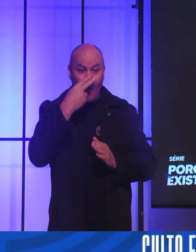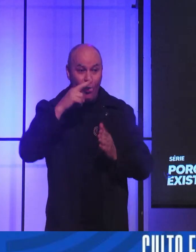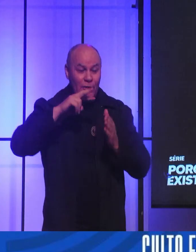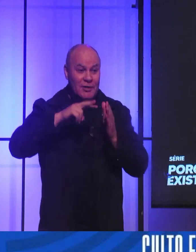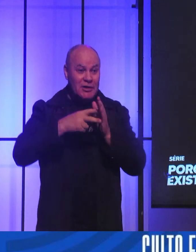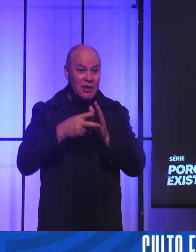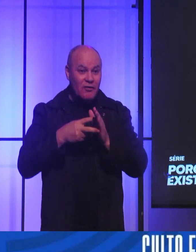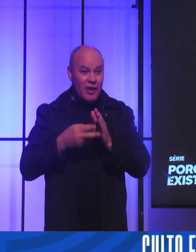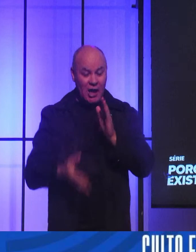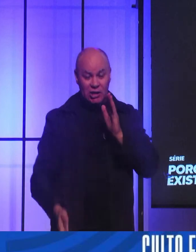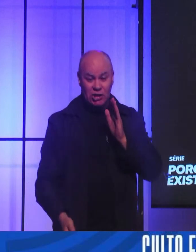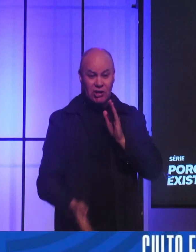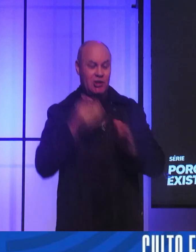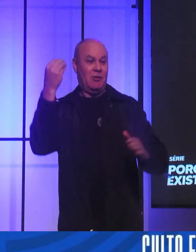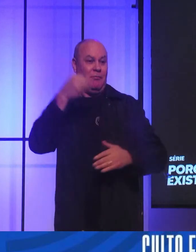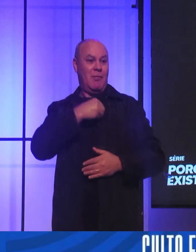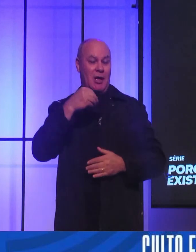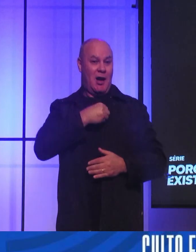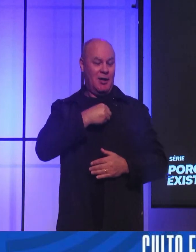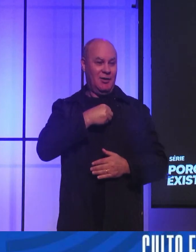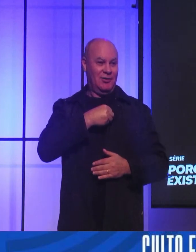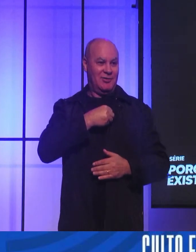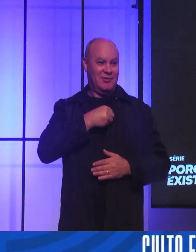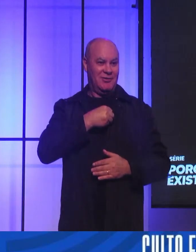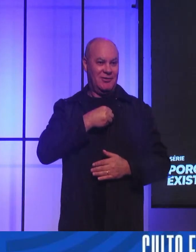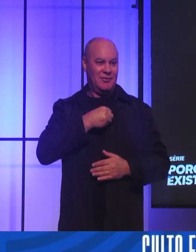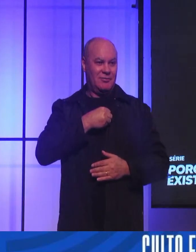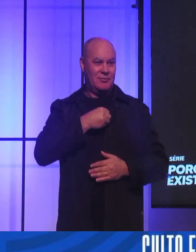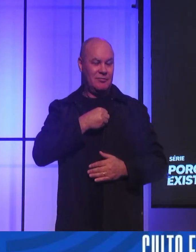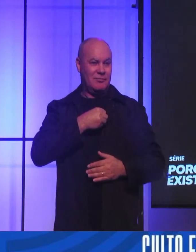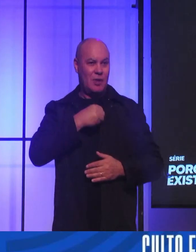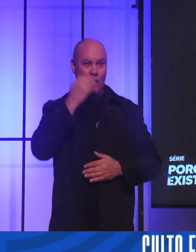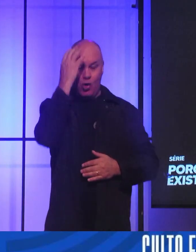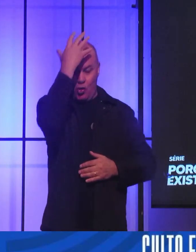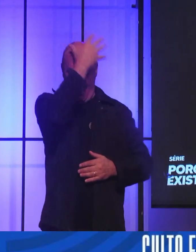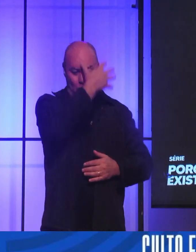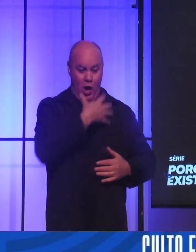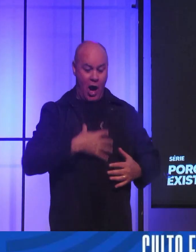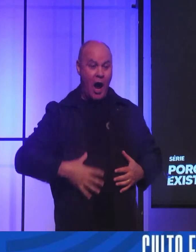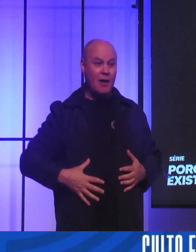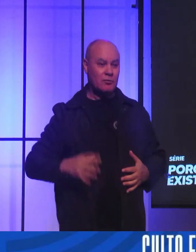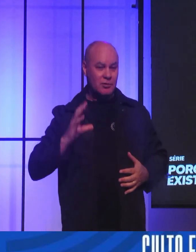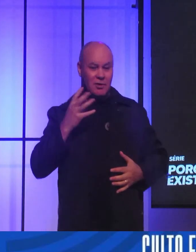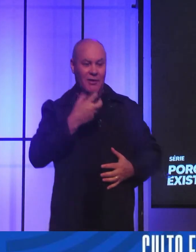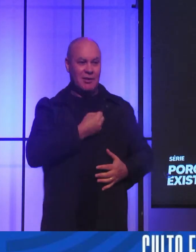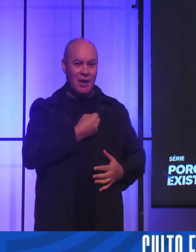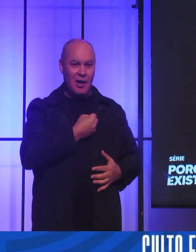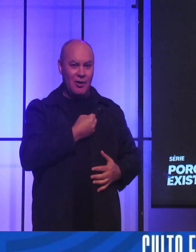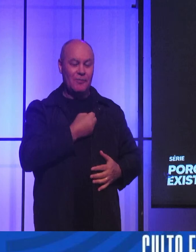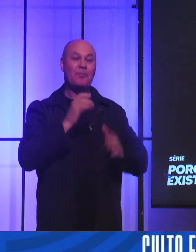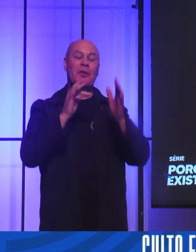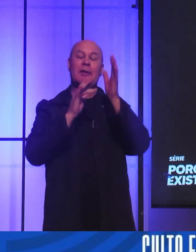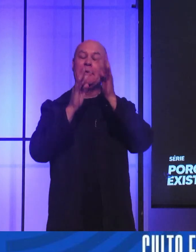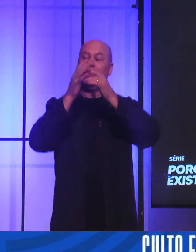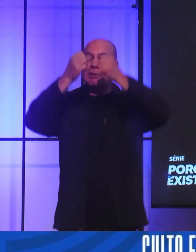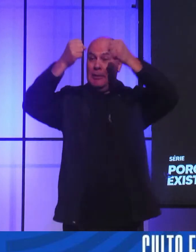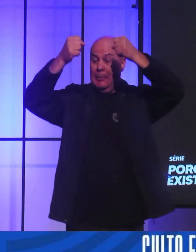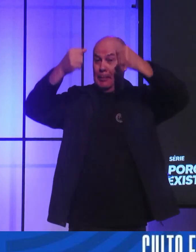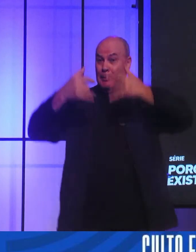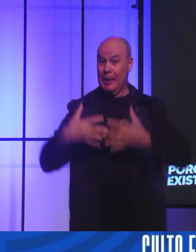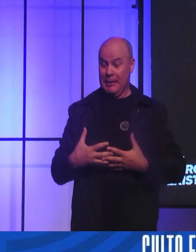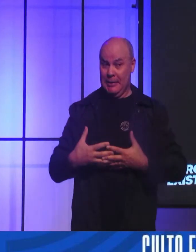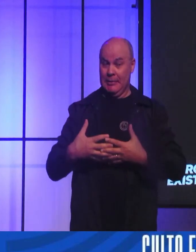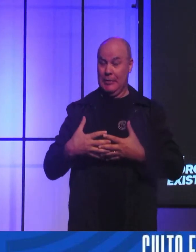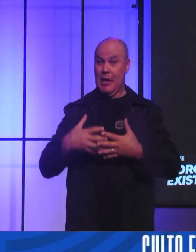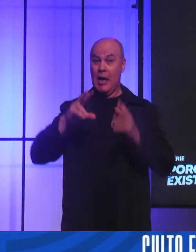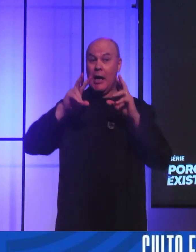perder uma parte do seu corpo que ser todo o corpo lançado no inferno. Jesus está falando de uma realidade